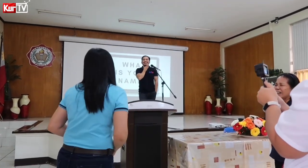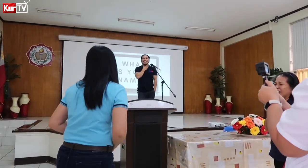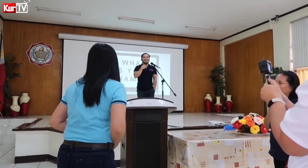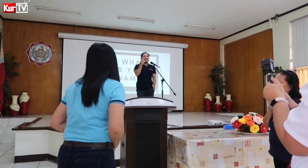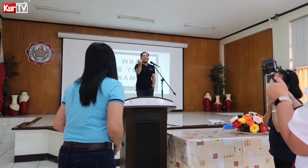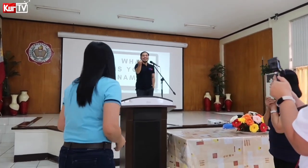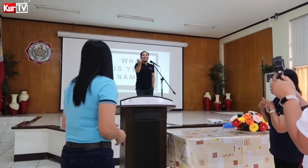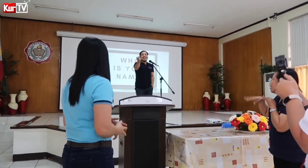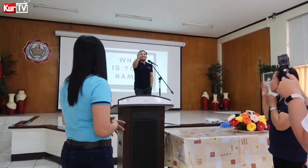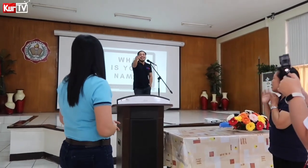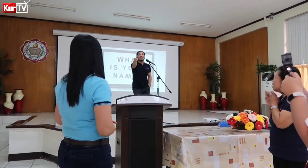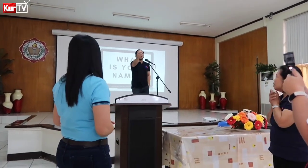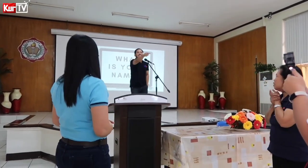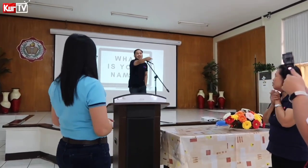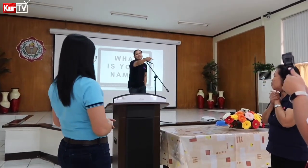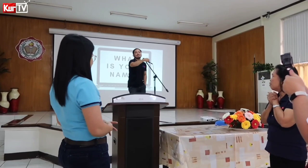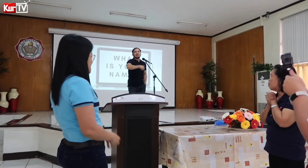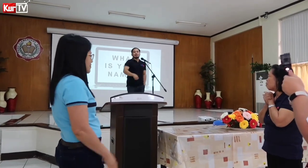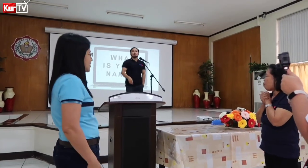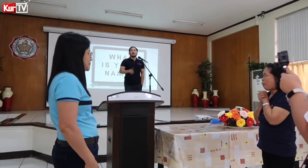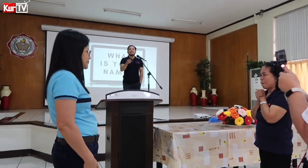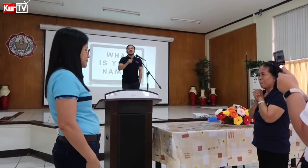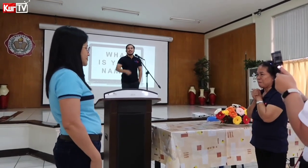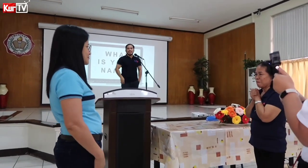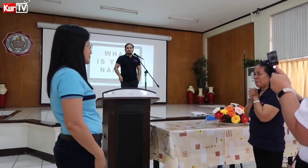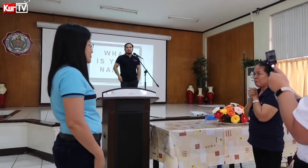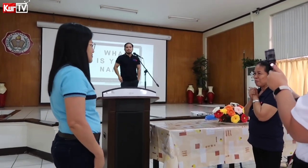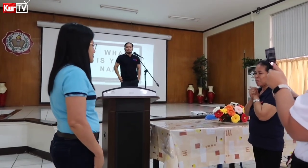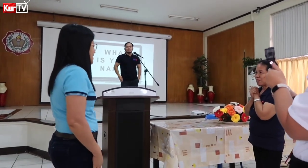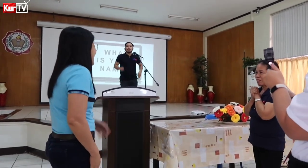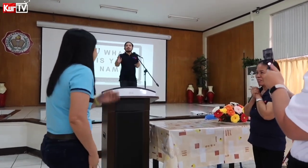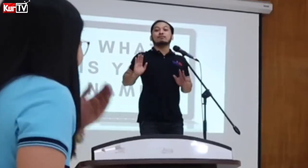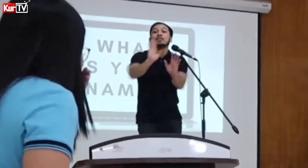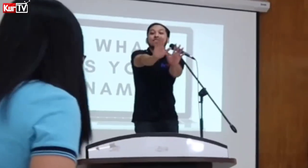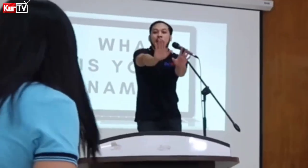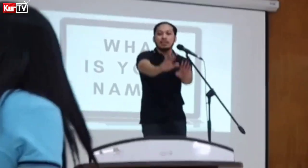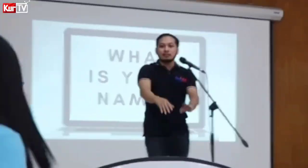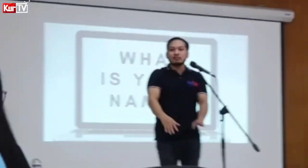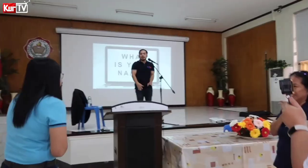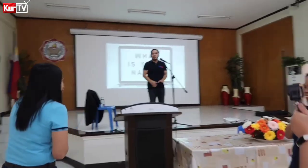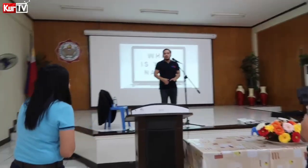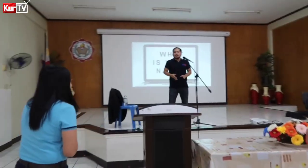eh? Okay. And then yung answer naman, ma'am, what's her name? Ganyan mo din siya. Binanan ko kayo.